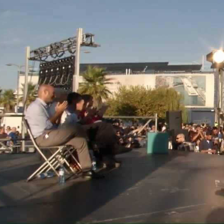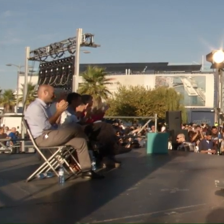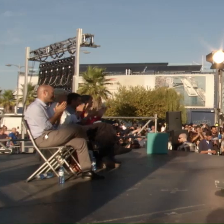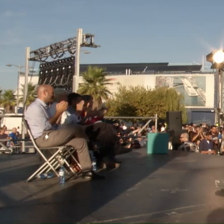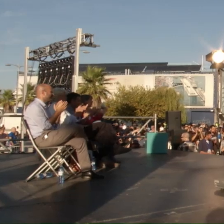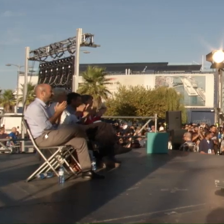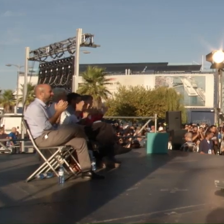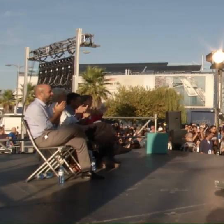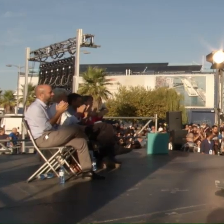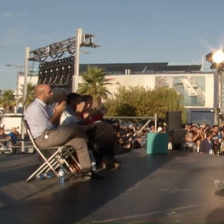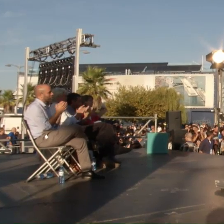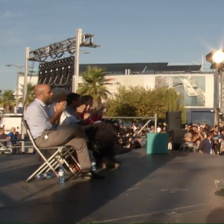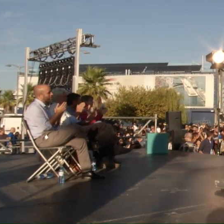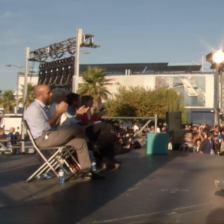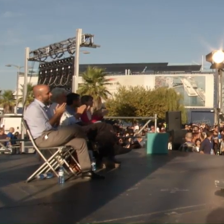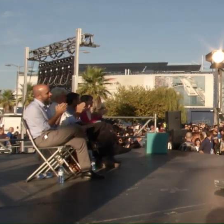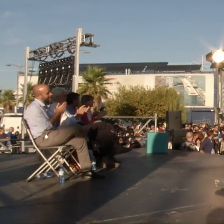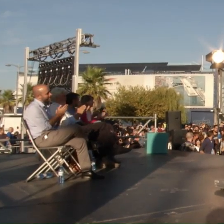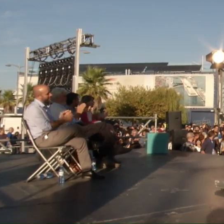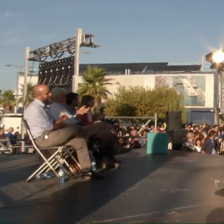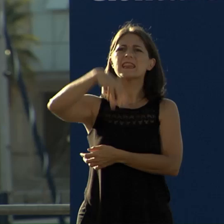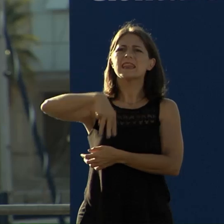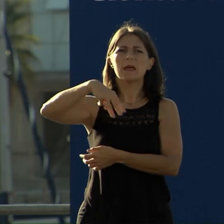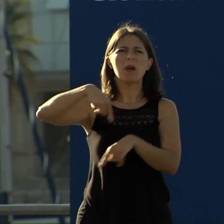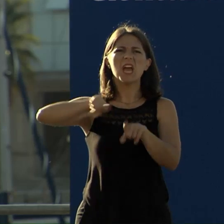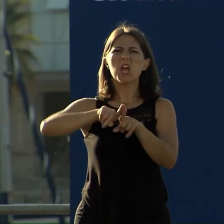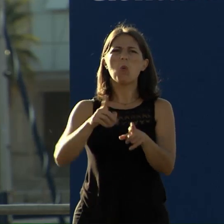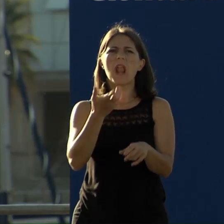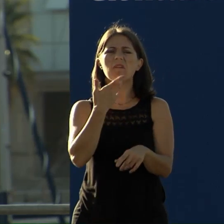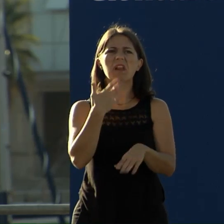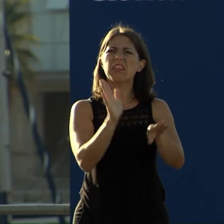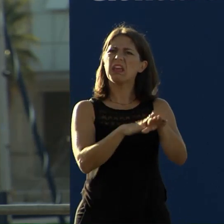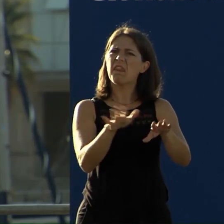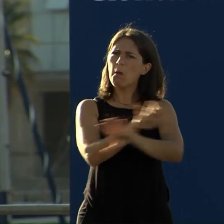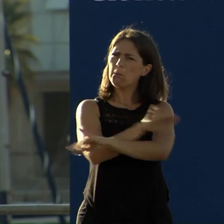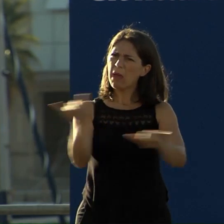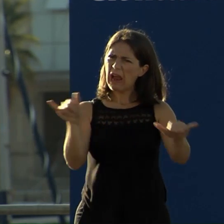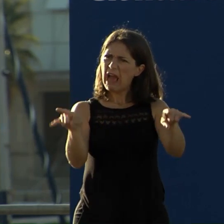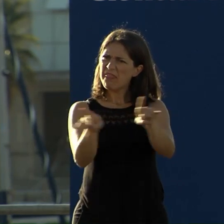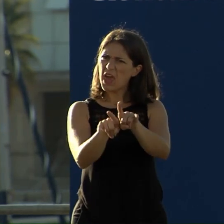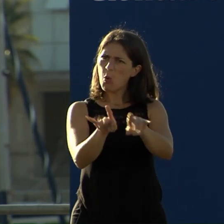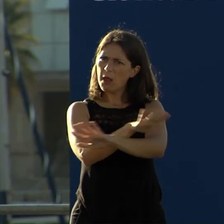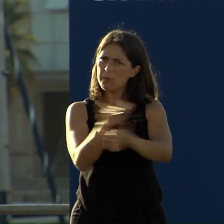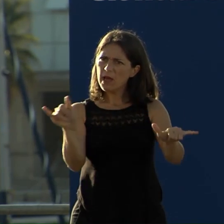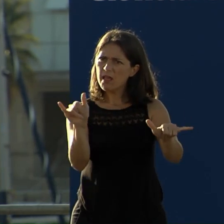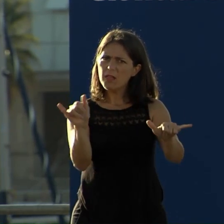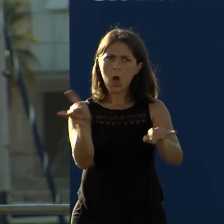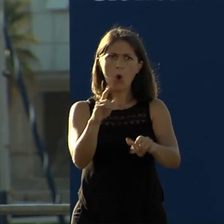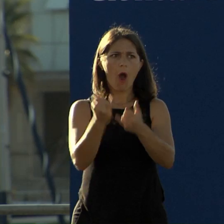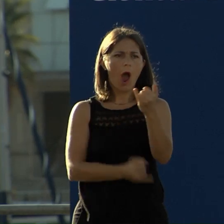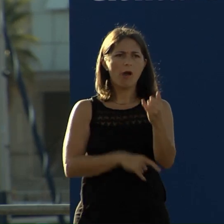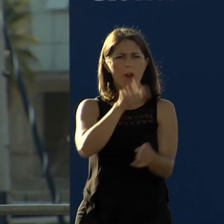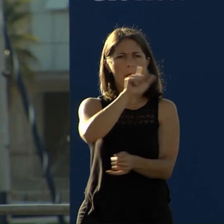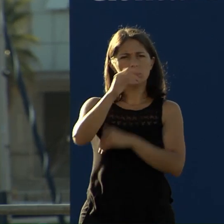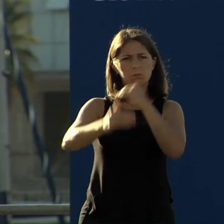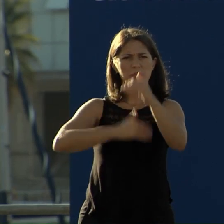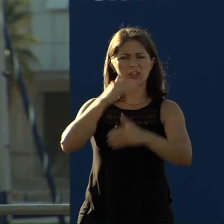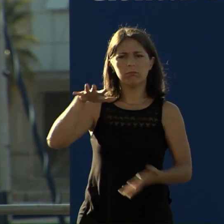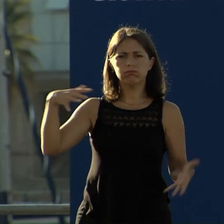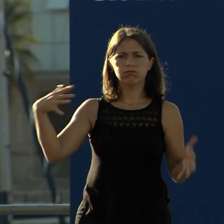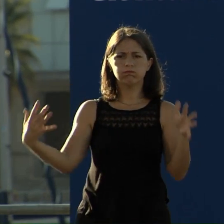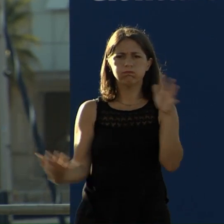El 15M no era una venganza de la izquierda. No era la revancha de los perdedores del proceso de